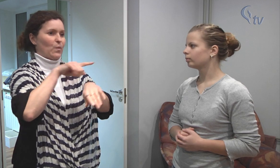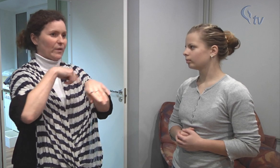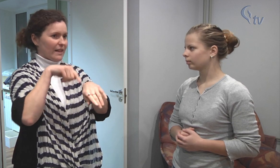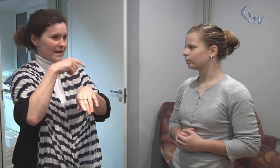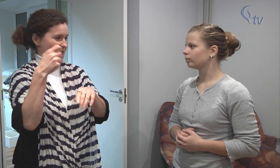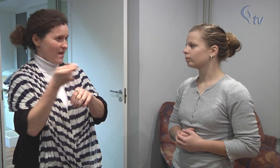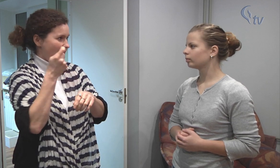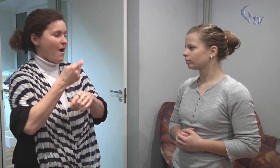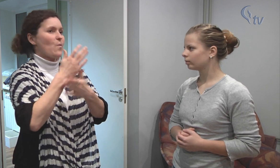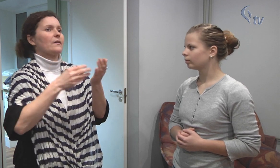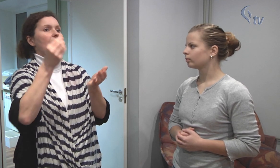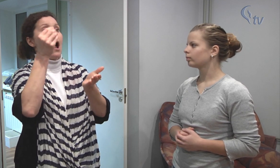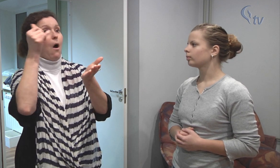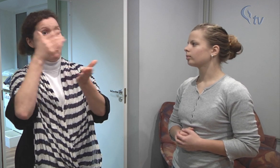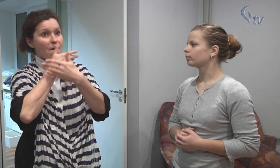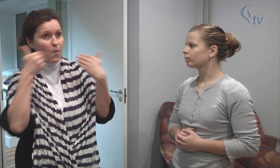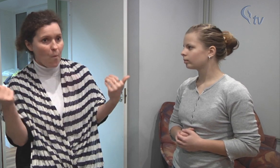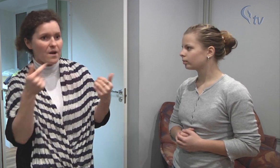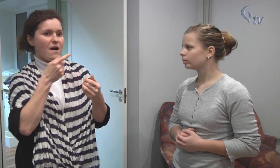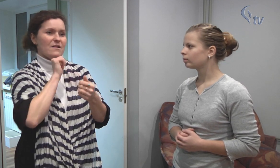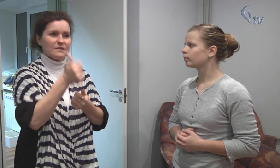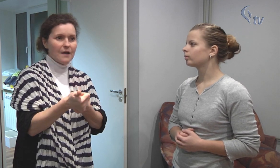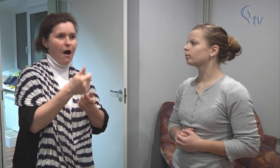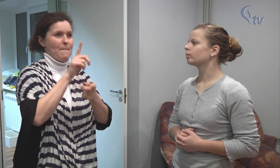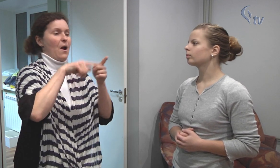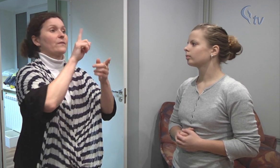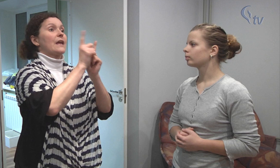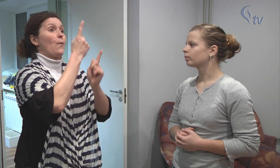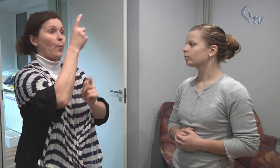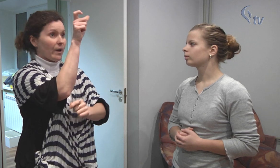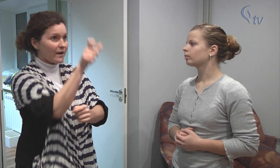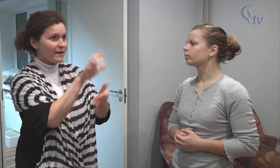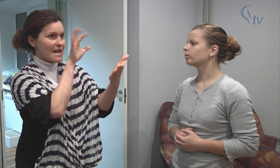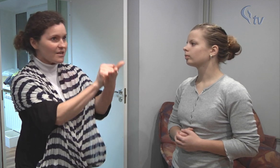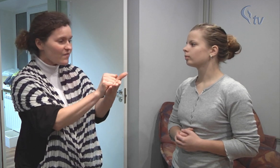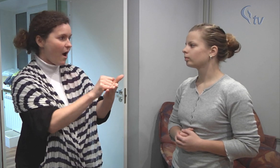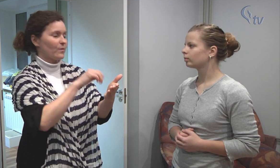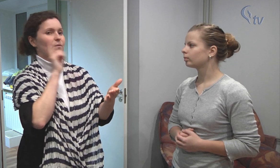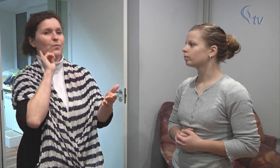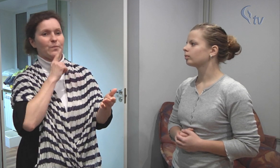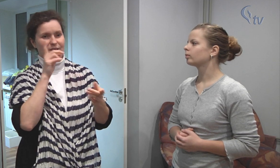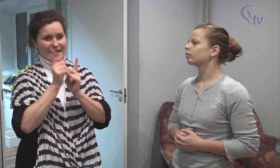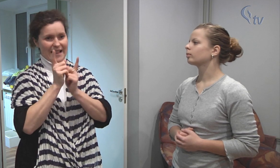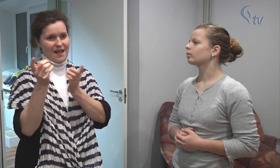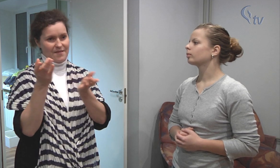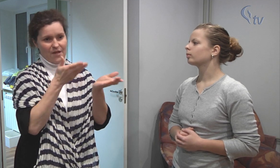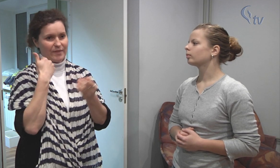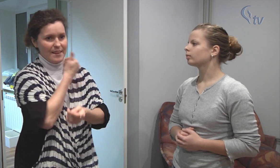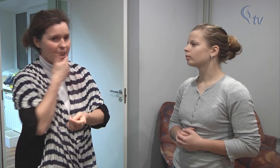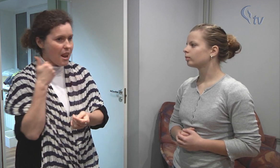probleeme, tunnid on piiratud, tõlki alati ei saa, on ainult üks tõlk ja see on mõnikord hõivatud. Nii